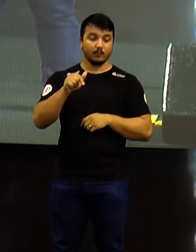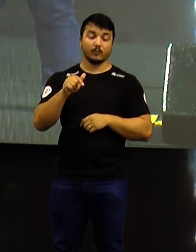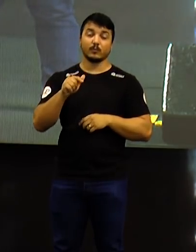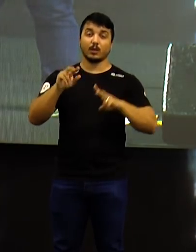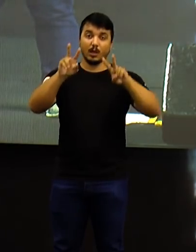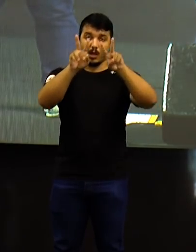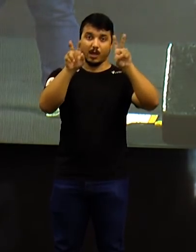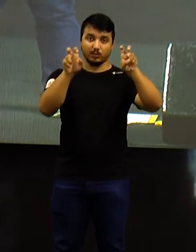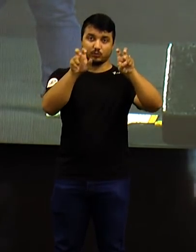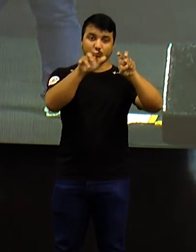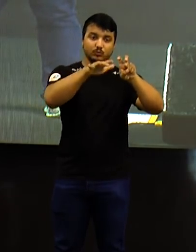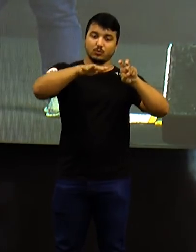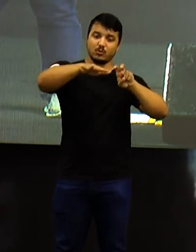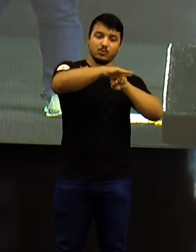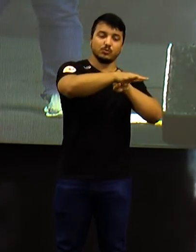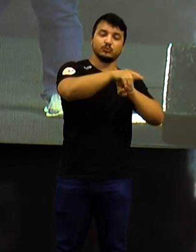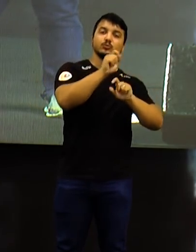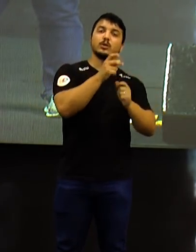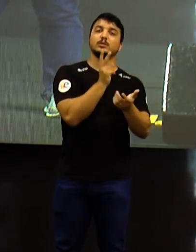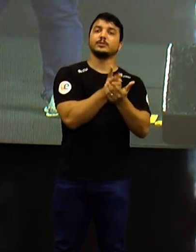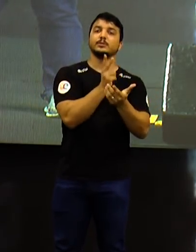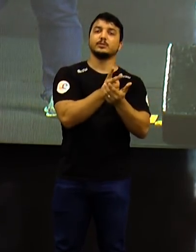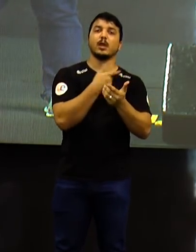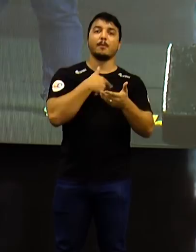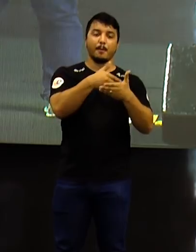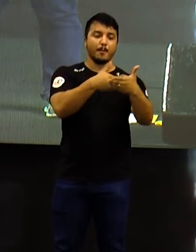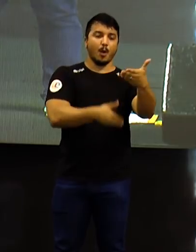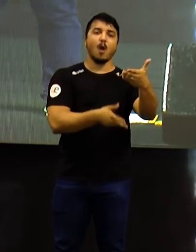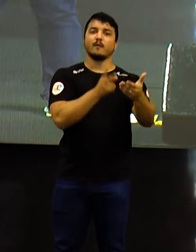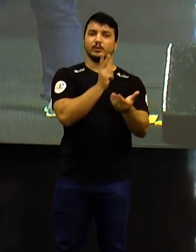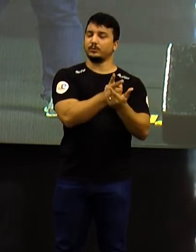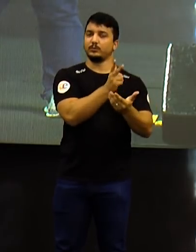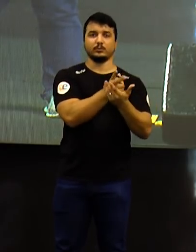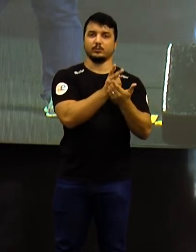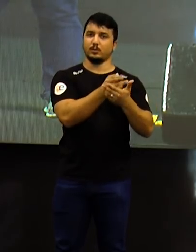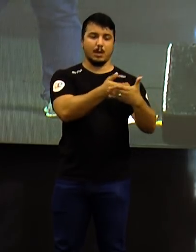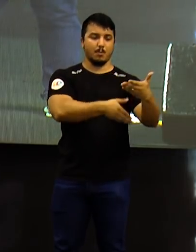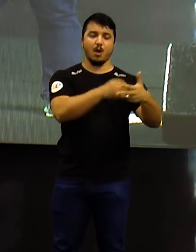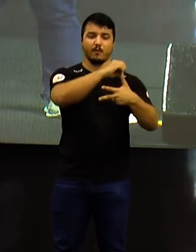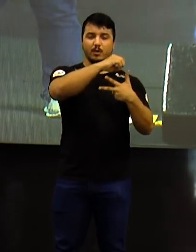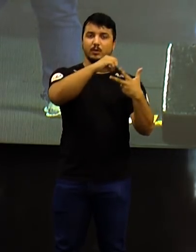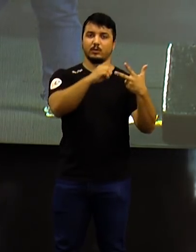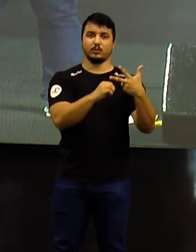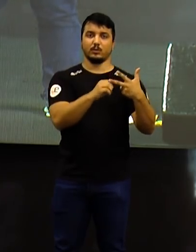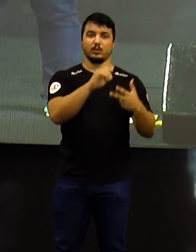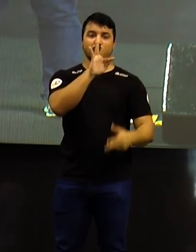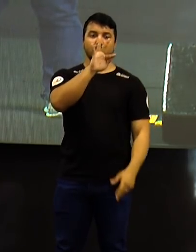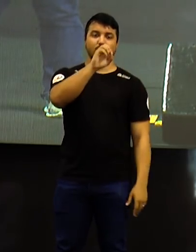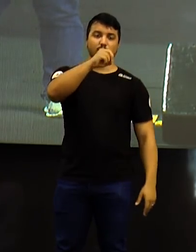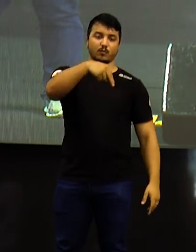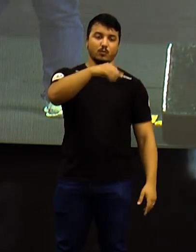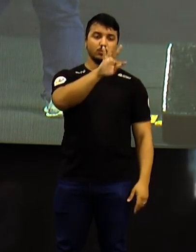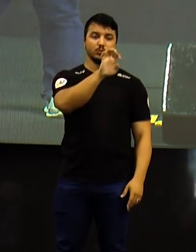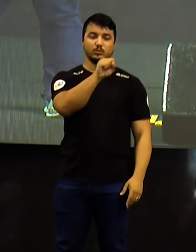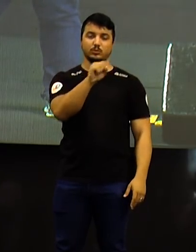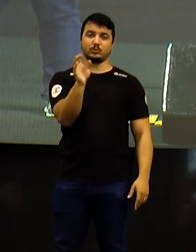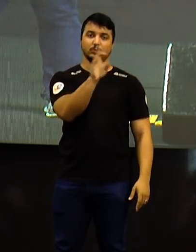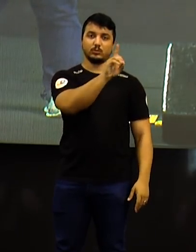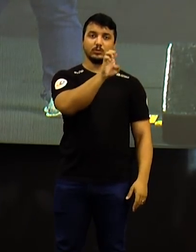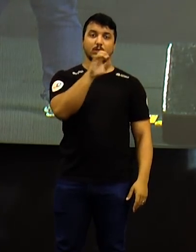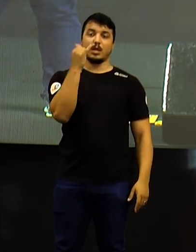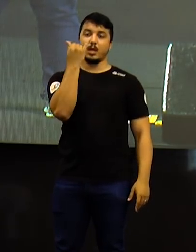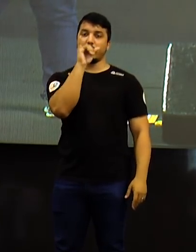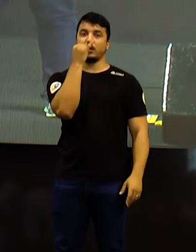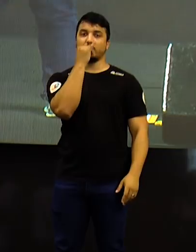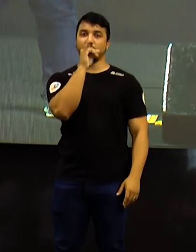um assunto, que é um assunto que sempre a prova do Enem vai abordar: fontes de energia.